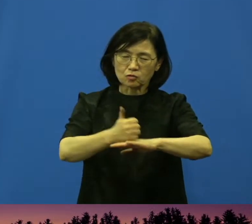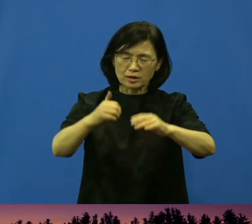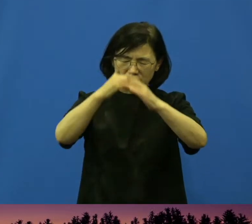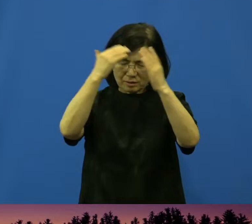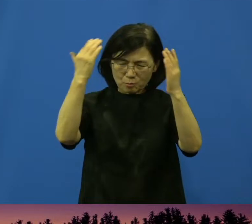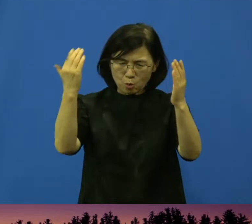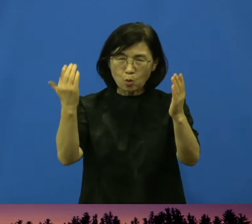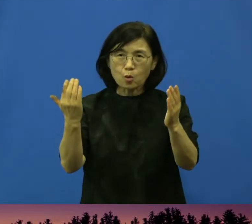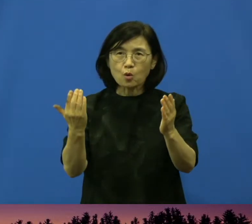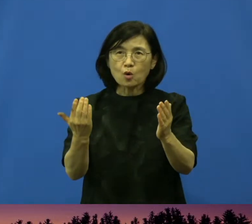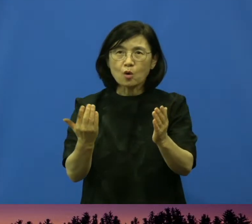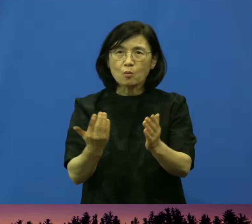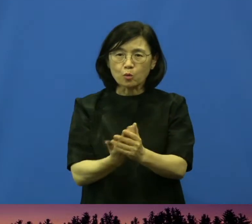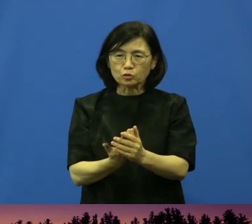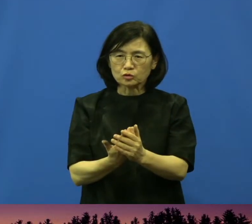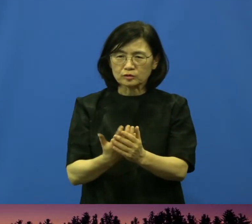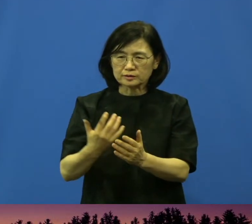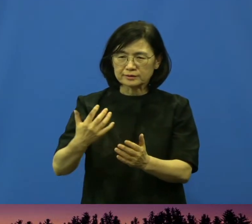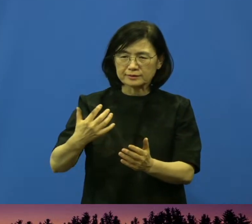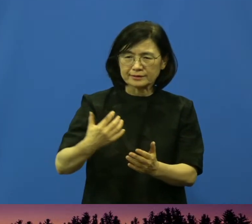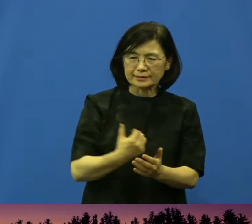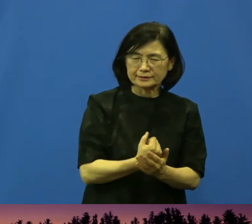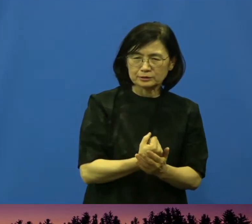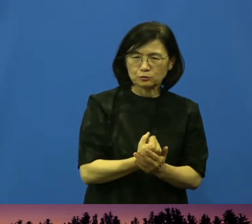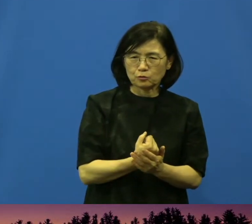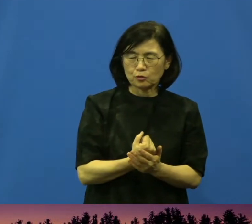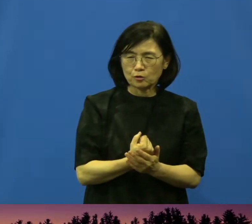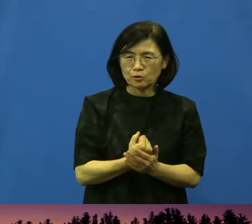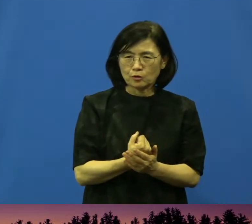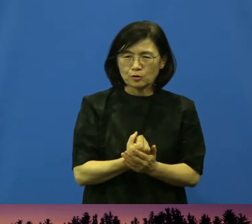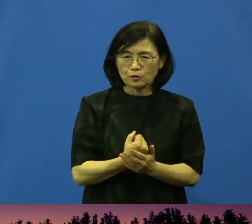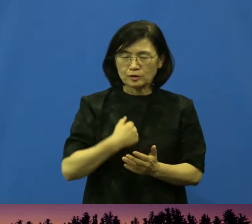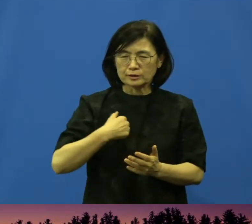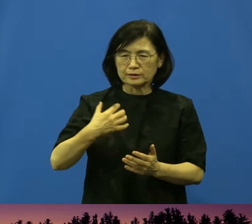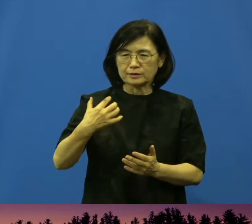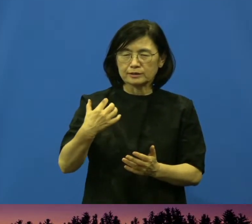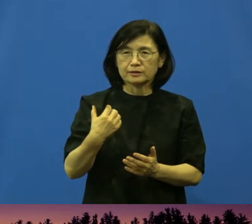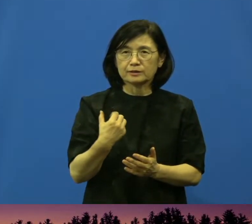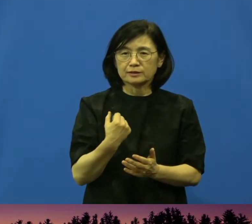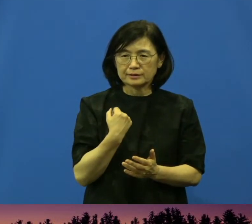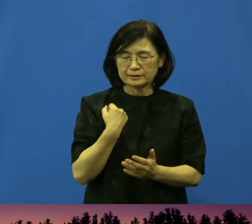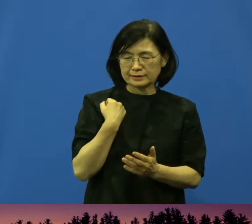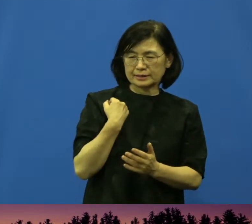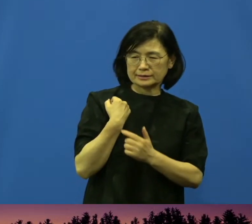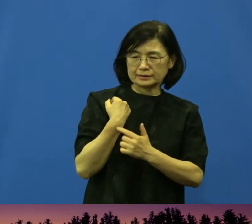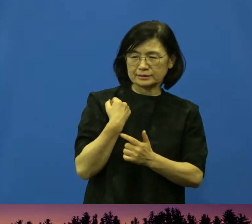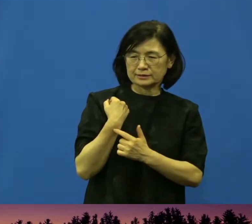결과물을 가지고 자기가 뭔가를 하고 싶었는데 하나님은 그 힘을 빼려고 하시는 거예요.